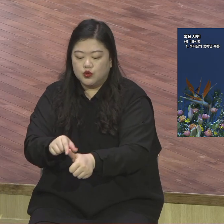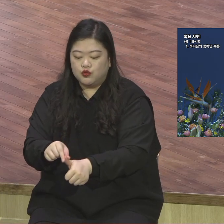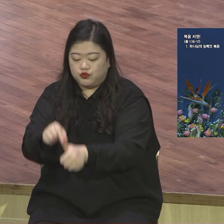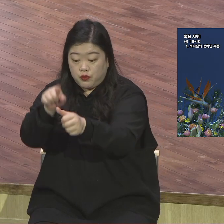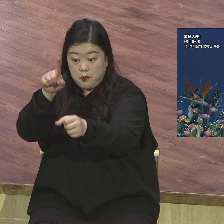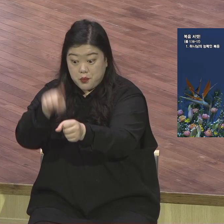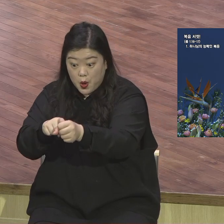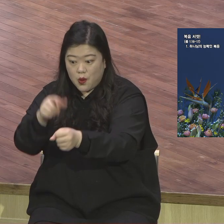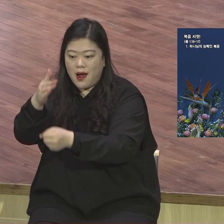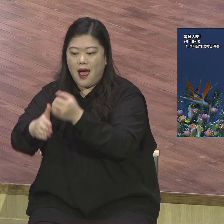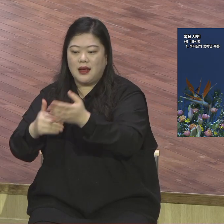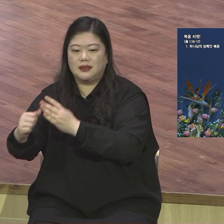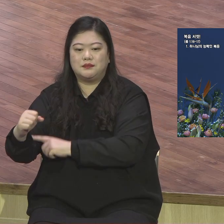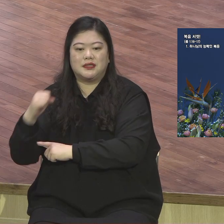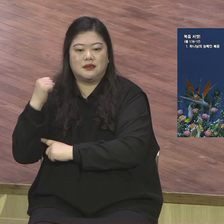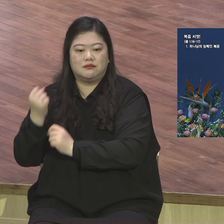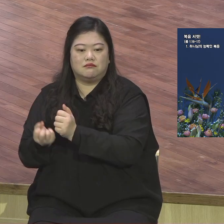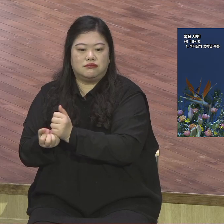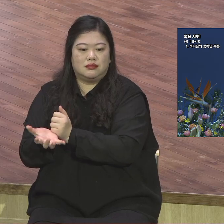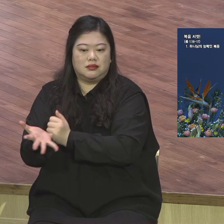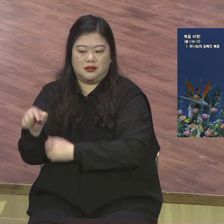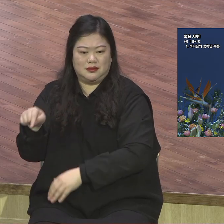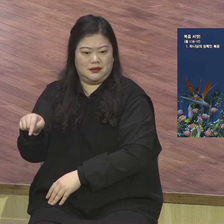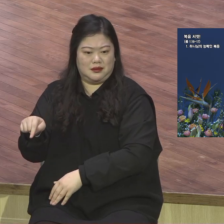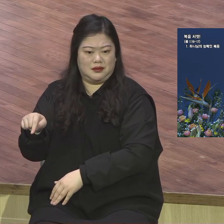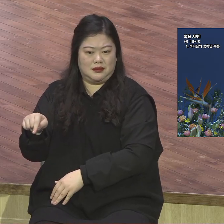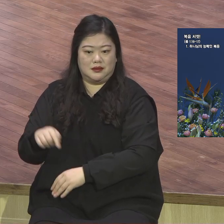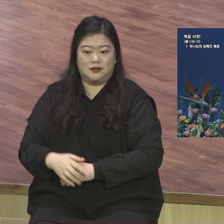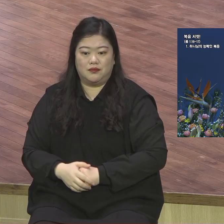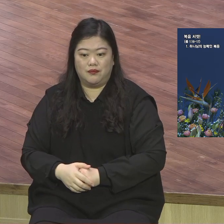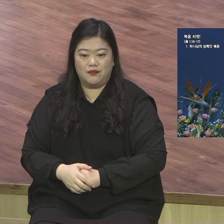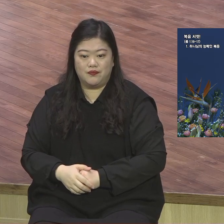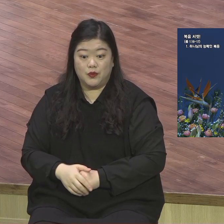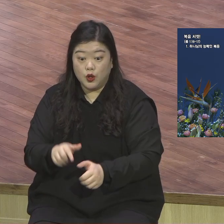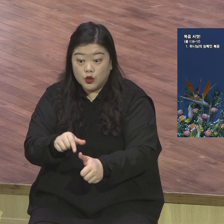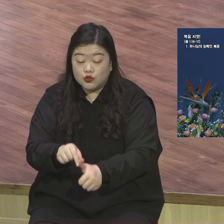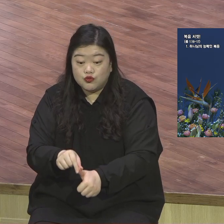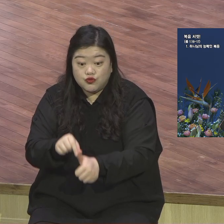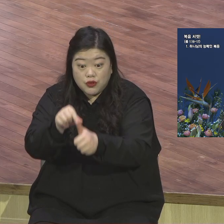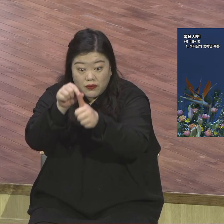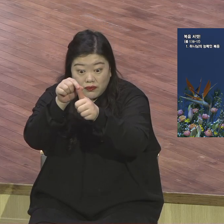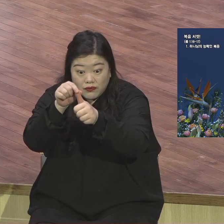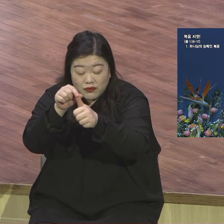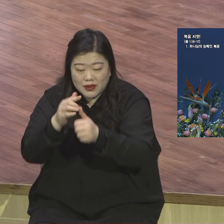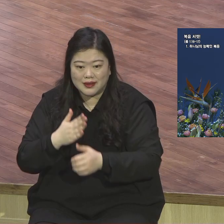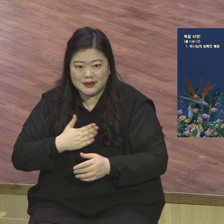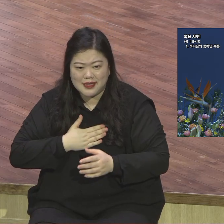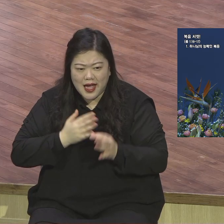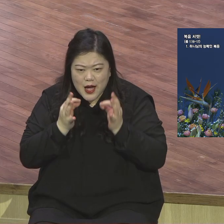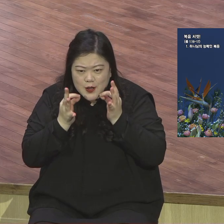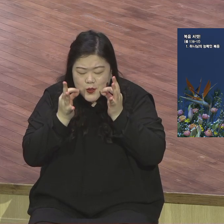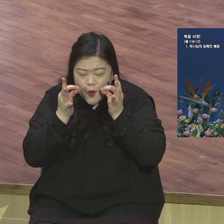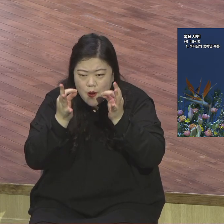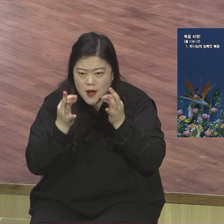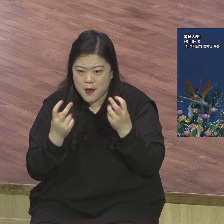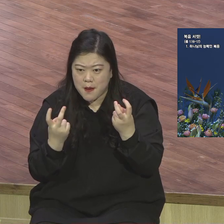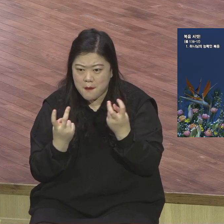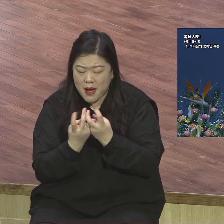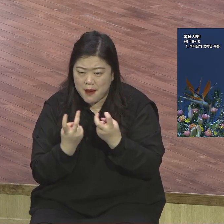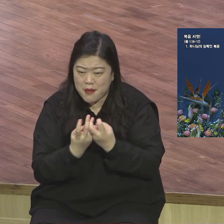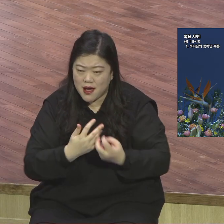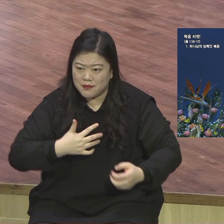자에게 하나님의 능력이 나온다. 내가 아니에요. 내가 내 실력 내 능력이 아니야. 하나님의 능력이 나온다.